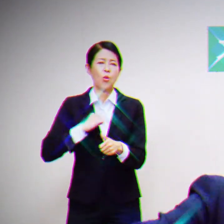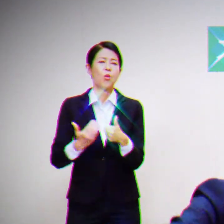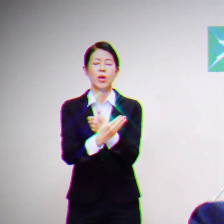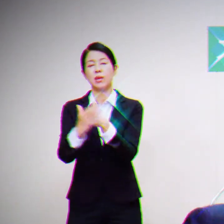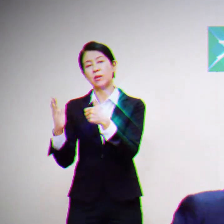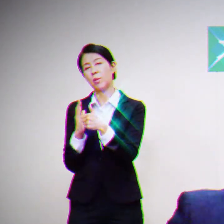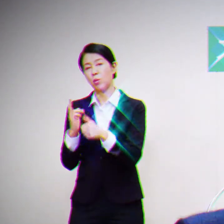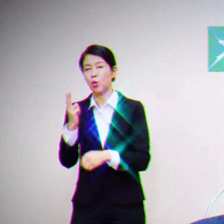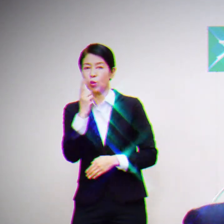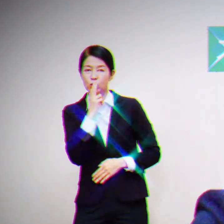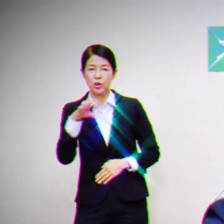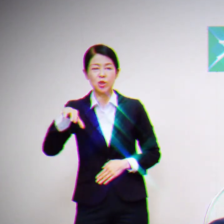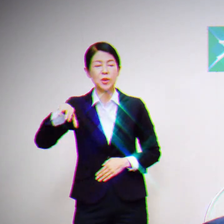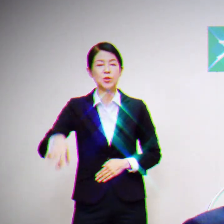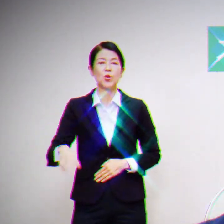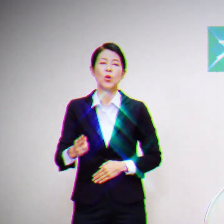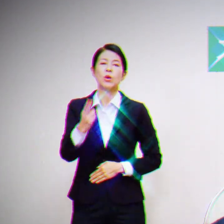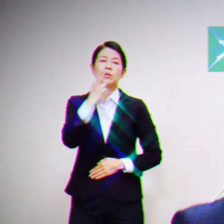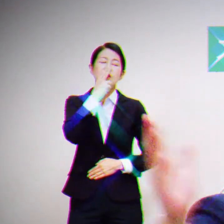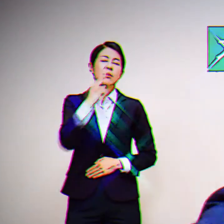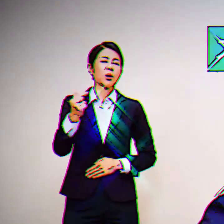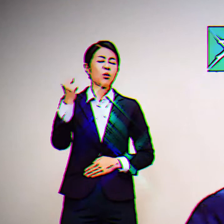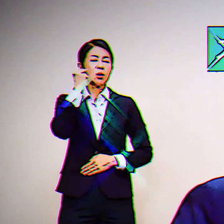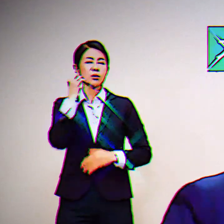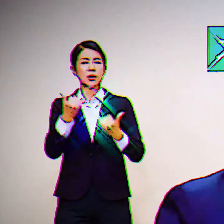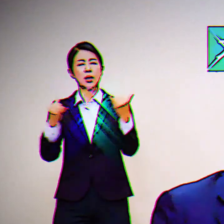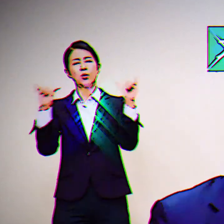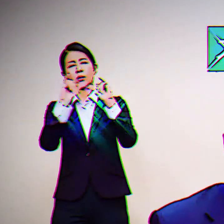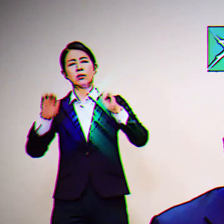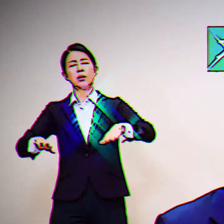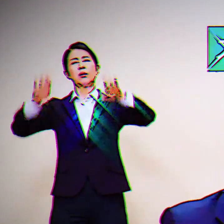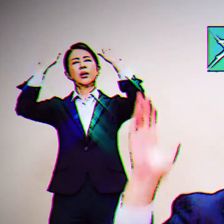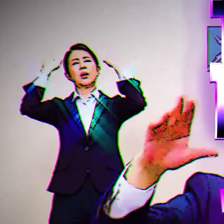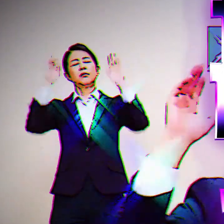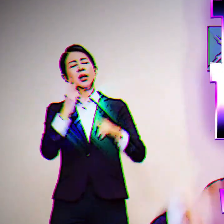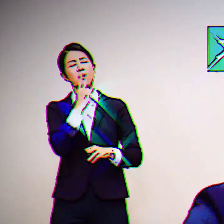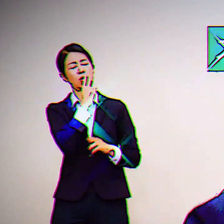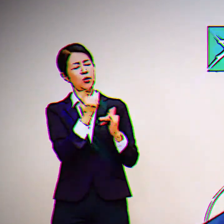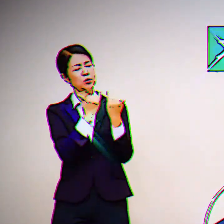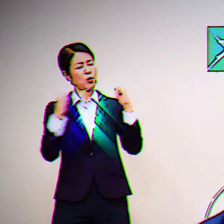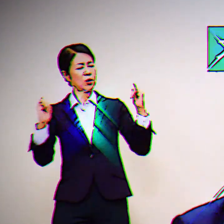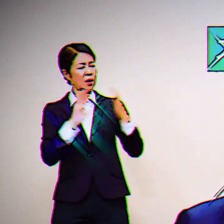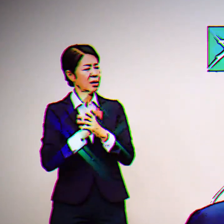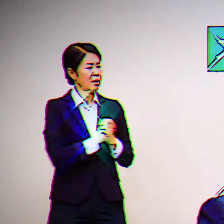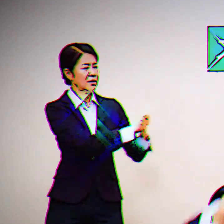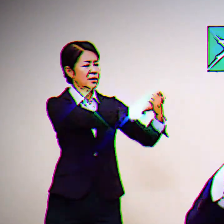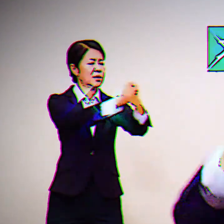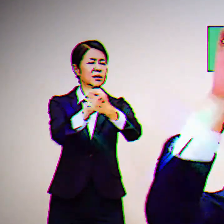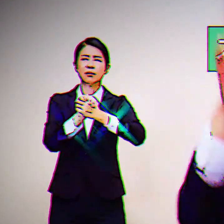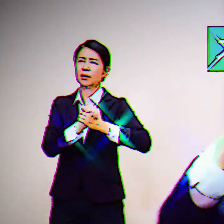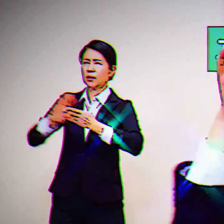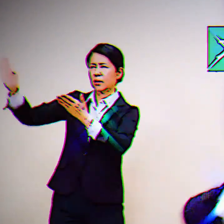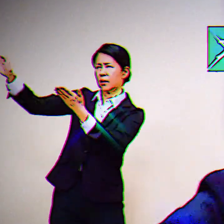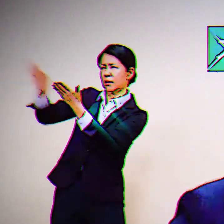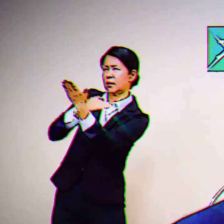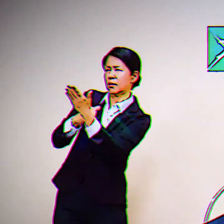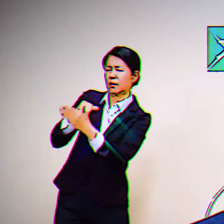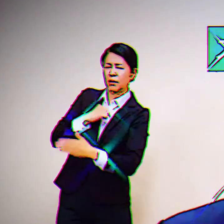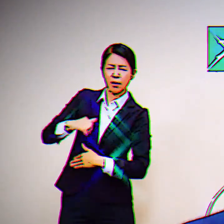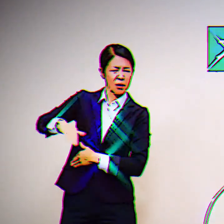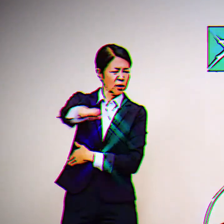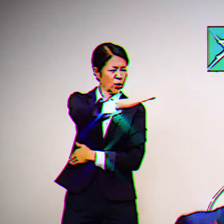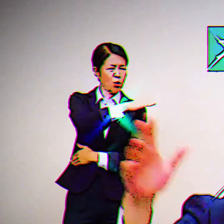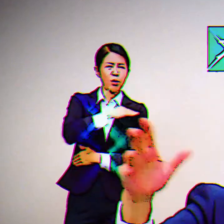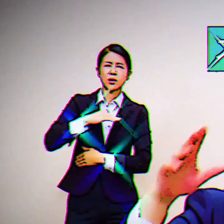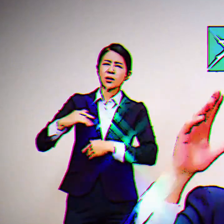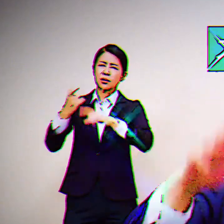所、俺らで守ろう吸える場所。タバコが吸えない世の中は勘弁、オールスモーカーズまたの名をマイメン。煙た